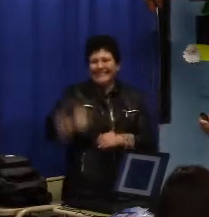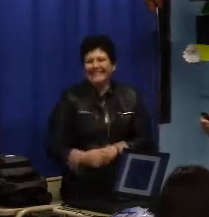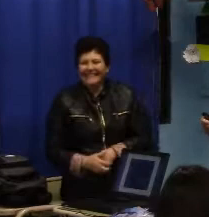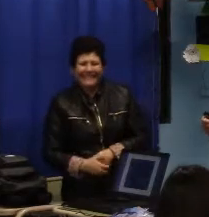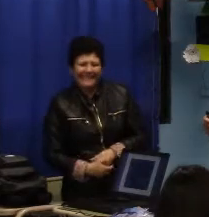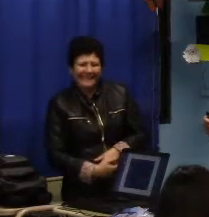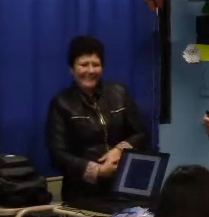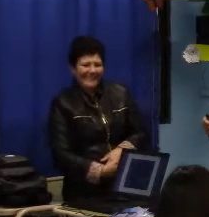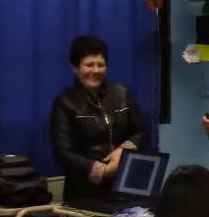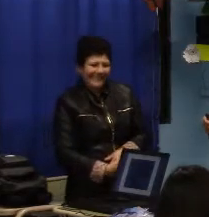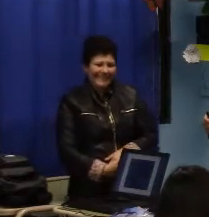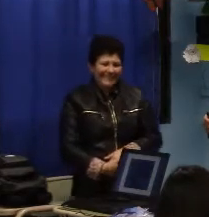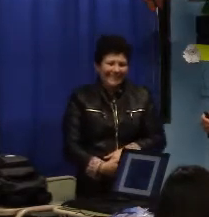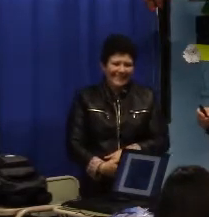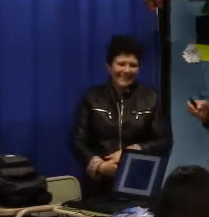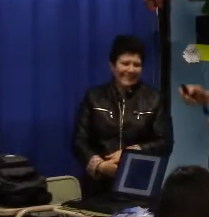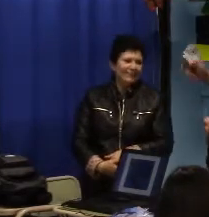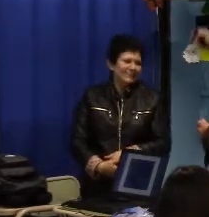pioneros.